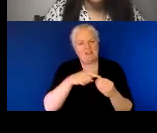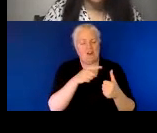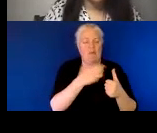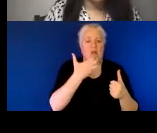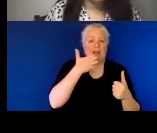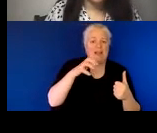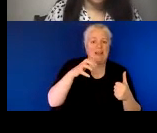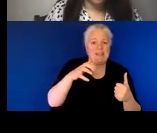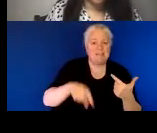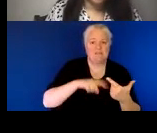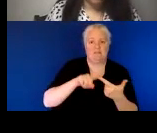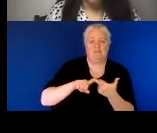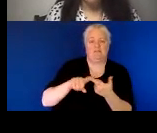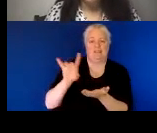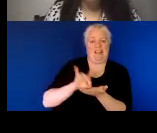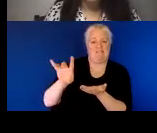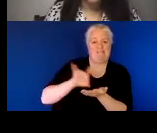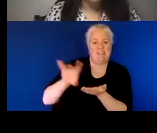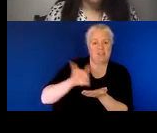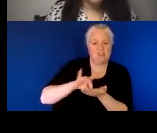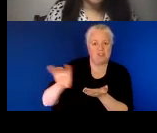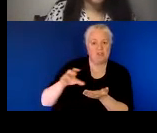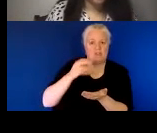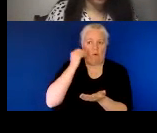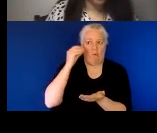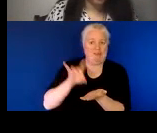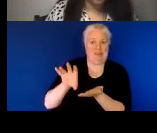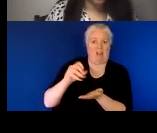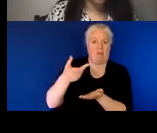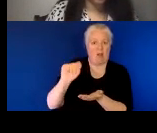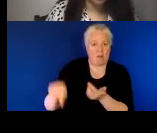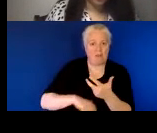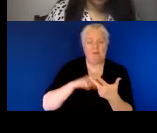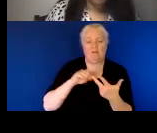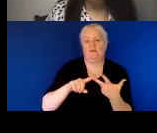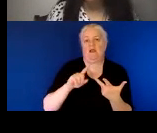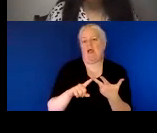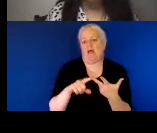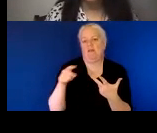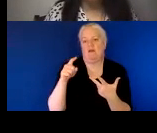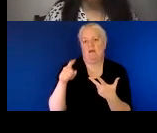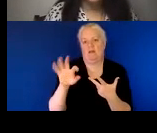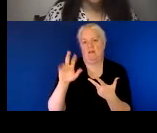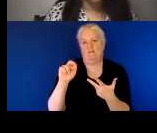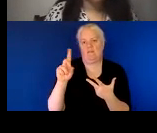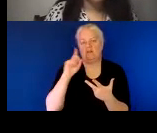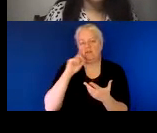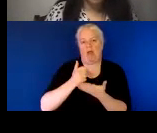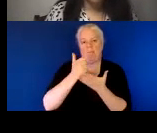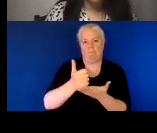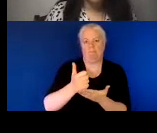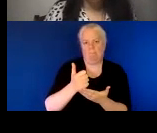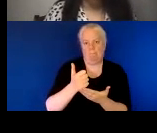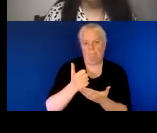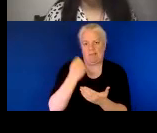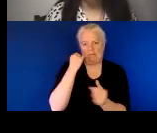这个申请呢就会按照这个顺序进行来处理，提交这个申请呢不保证你可以得